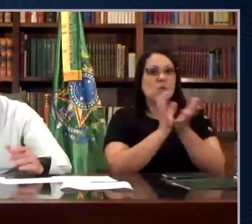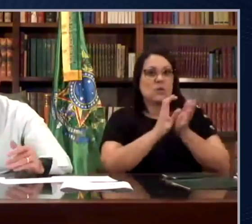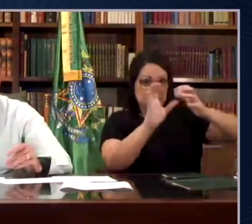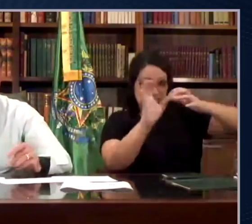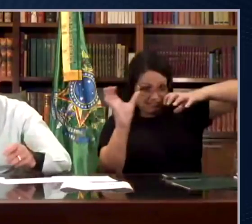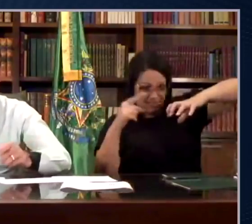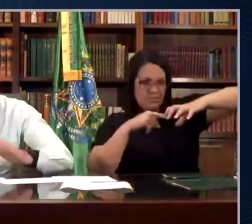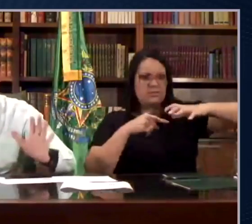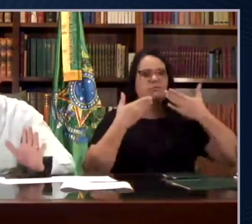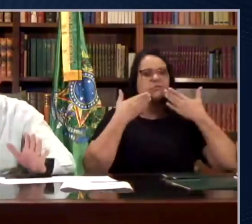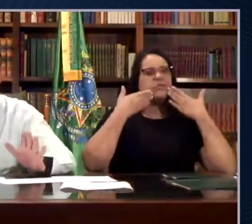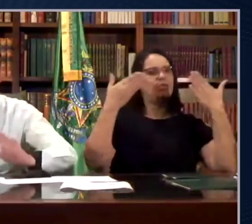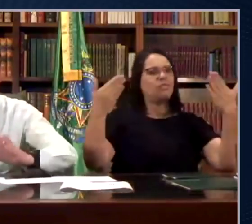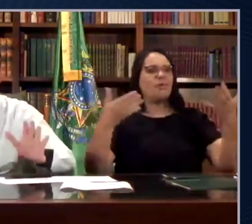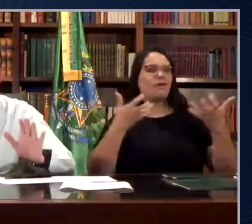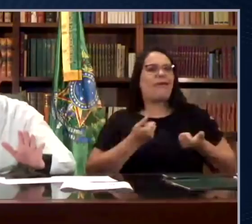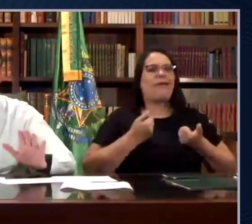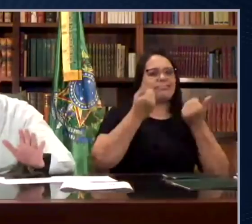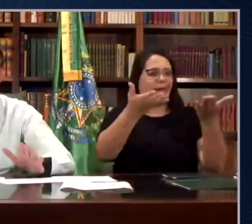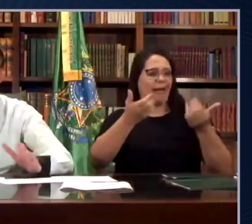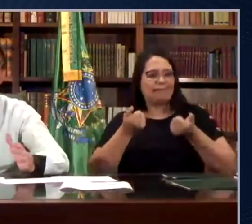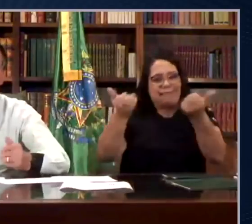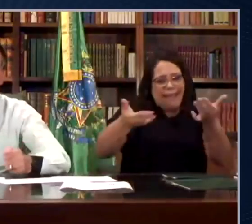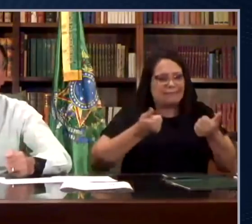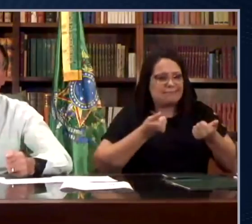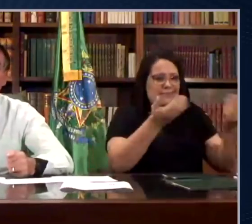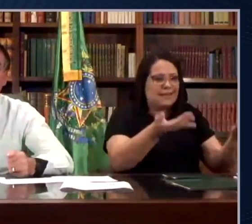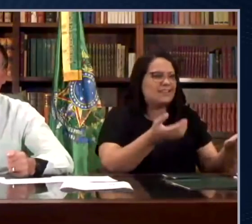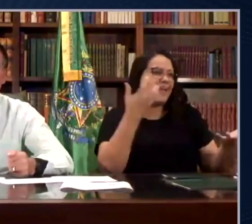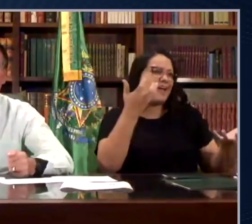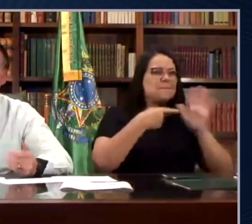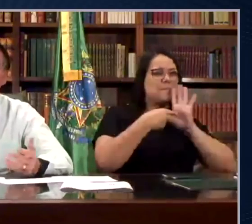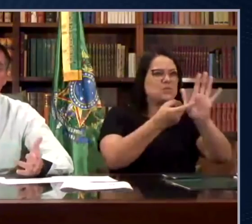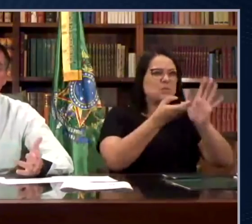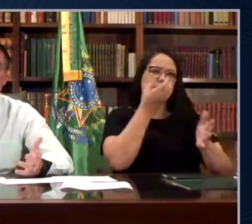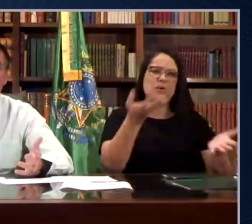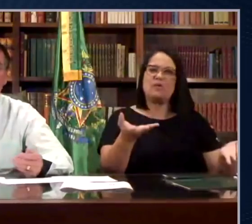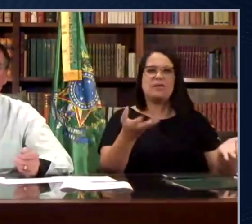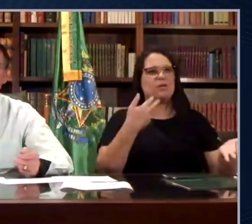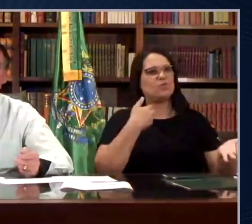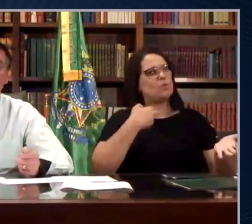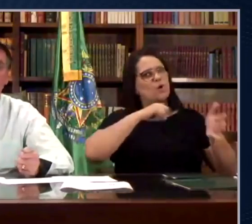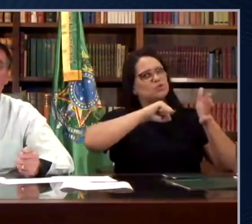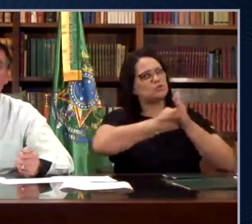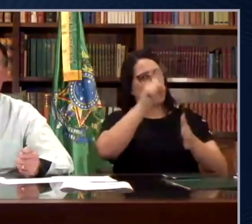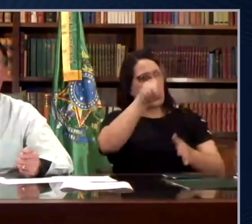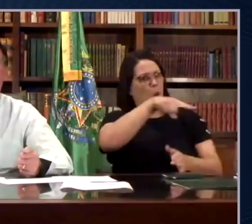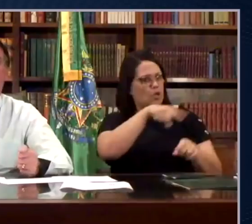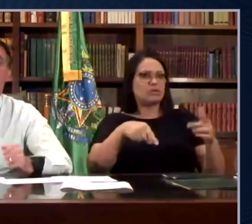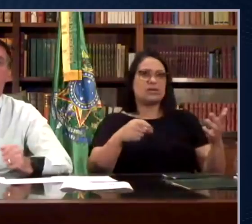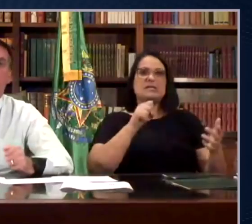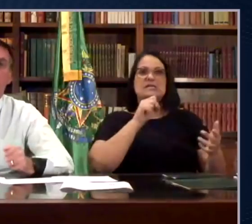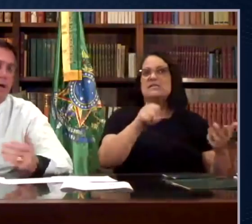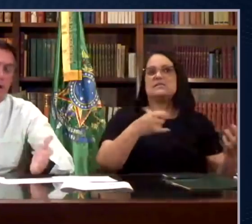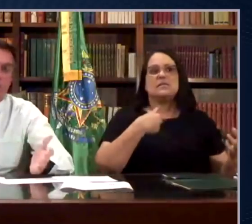só quer dar para todo mundo, quer ser bonzinho. E eu não posso simplesmente vetar sem justificativa. Se eu comer barriga em